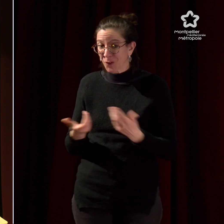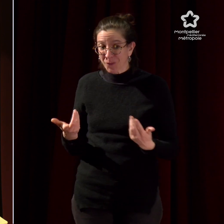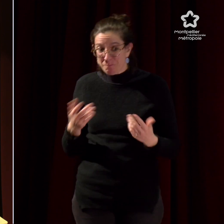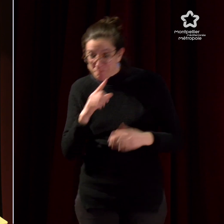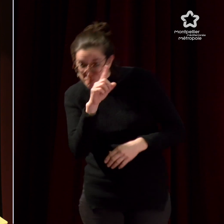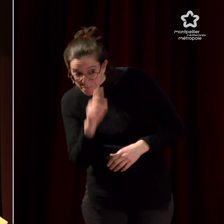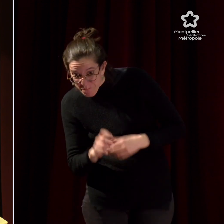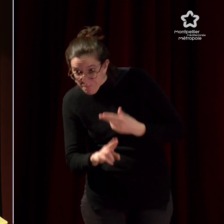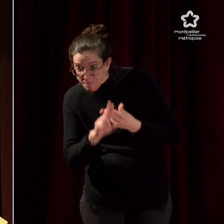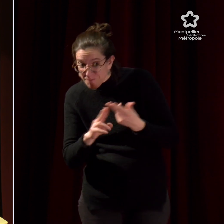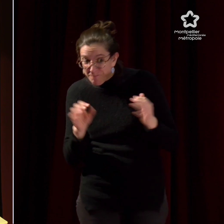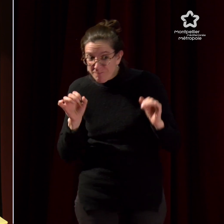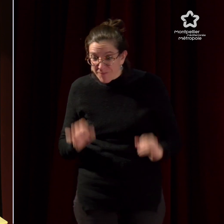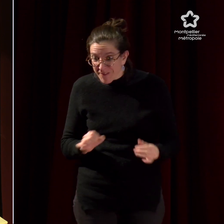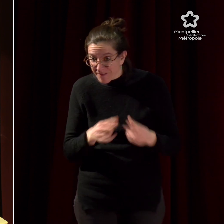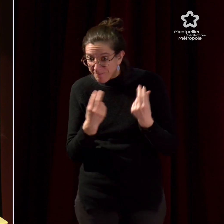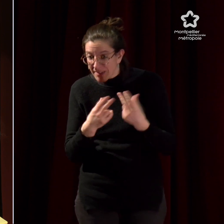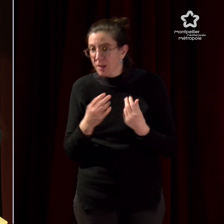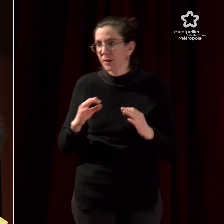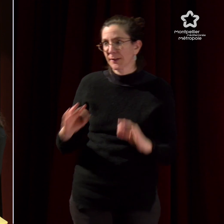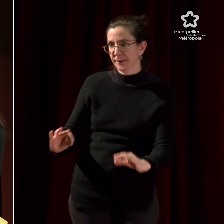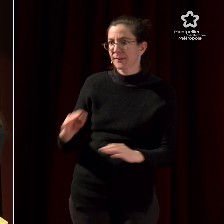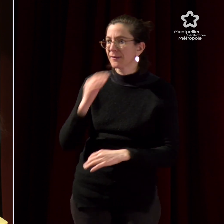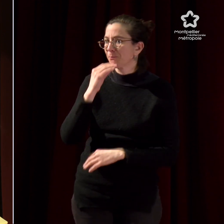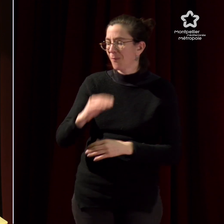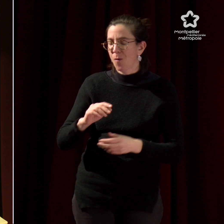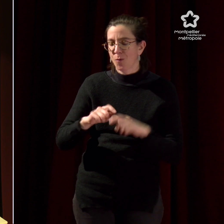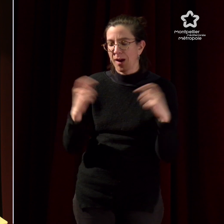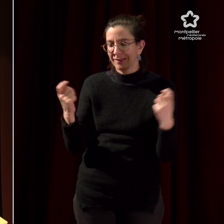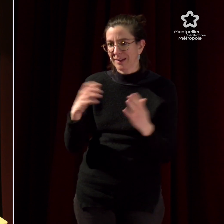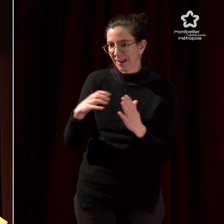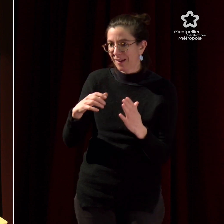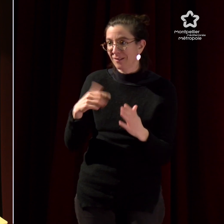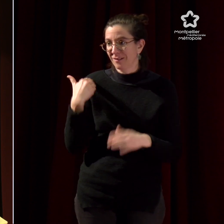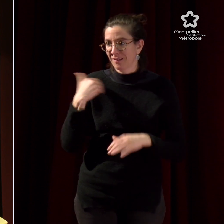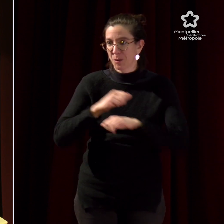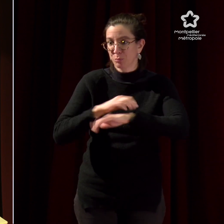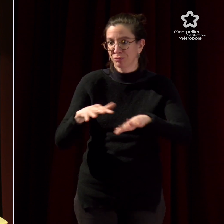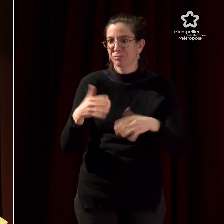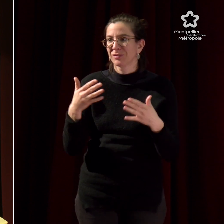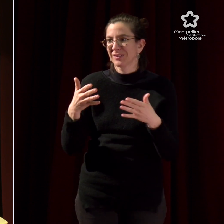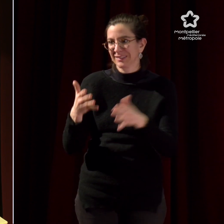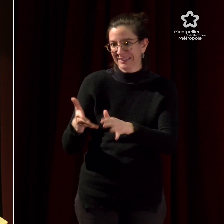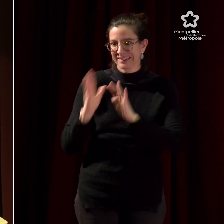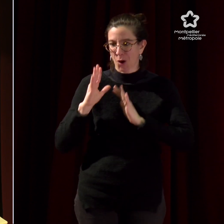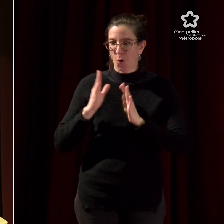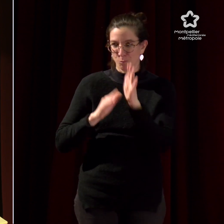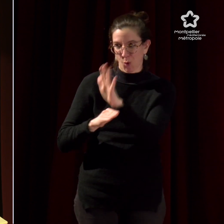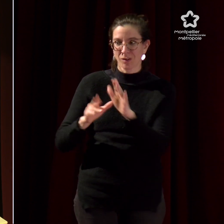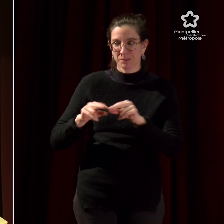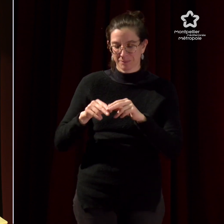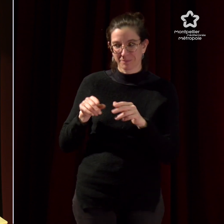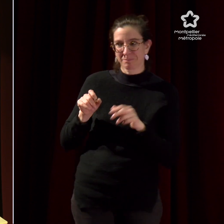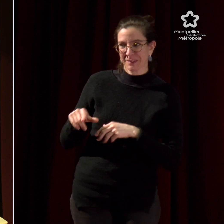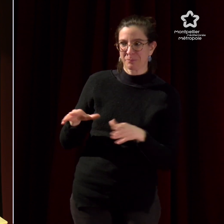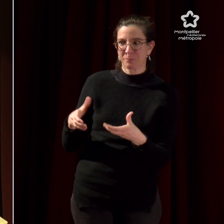si vous savez. Tout à fait. Il y a un très beau papier sur ces populations-là qui est sorti il y a une dizaine d'années et qui montrait justement, ils ont